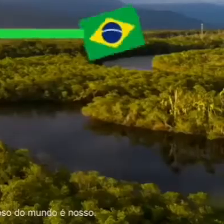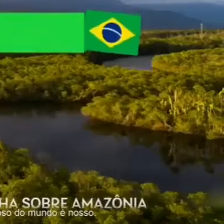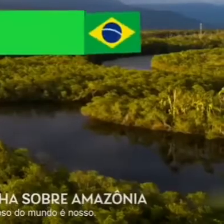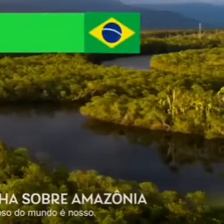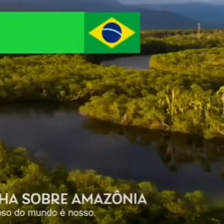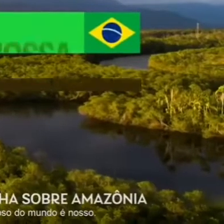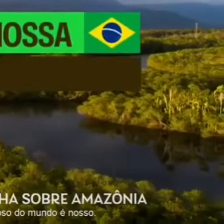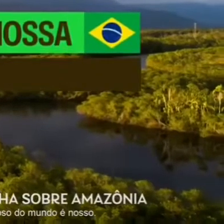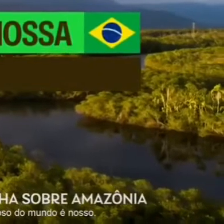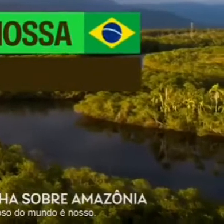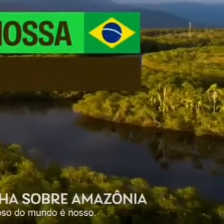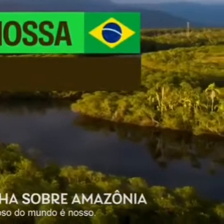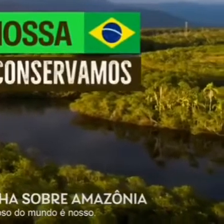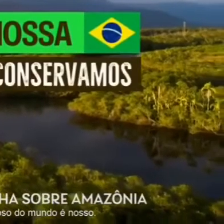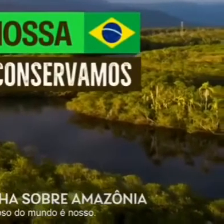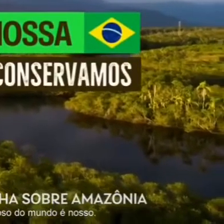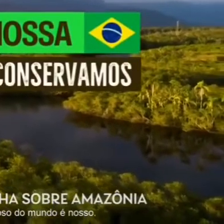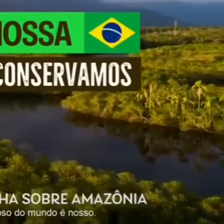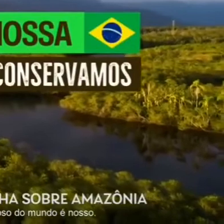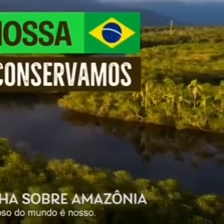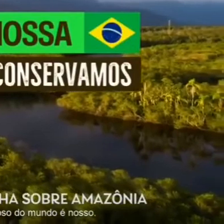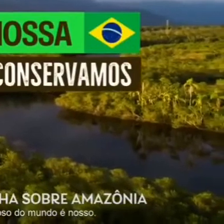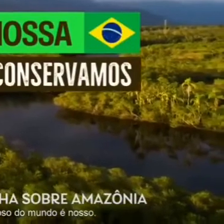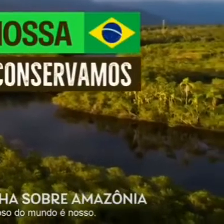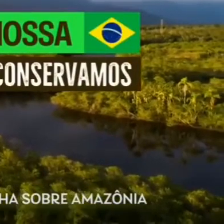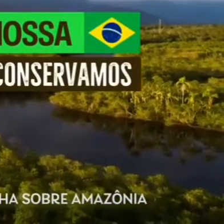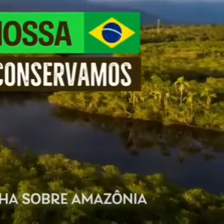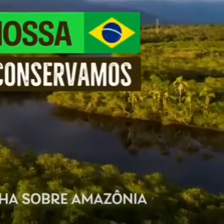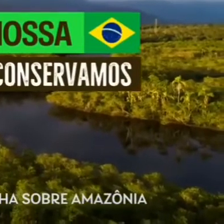O patrimônio natural mais valioso do mundo é nosso.